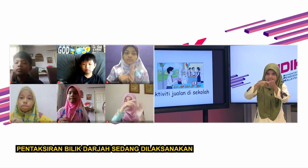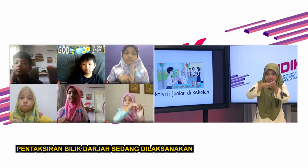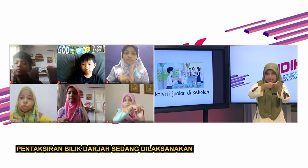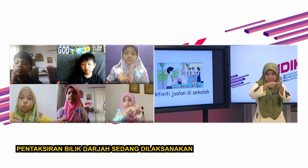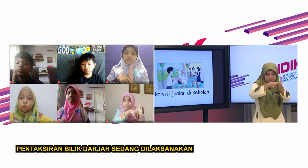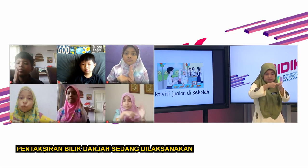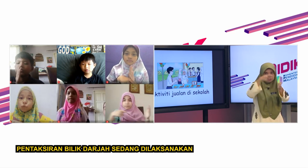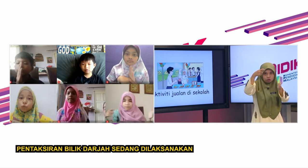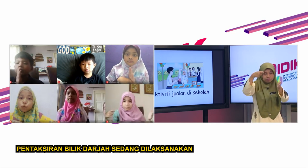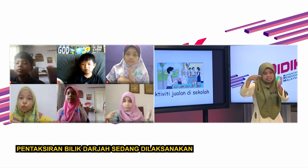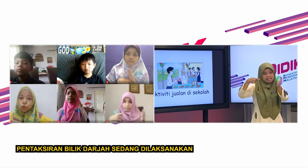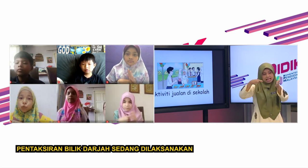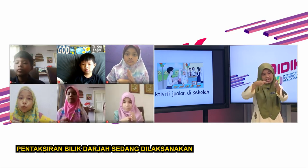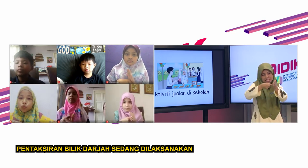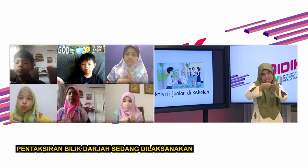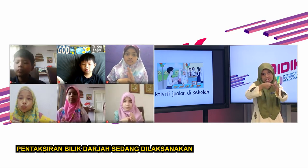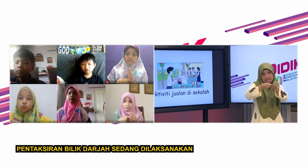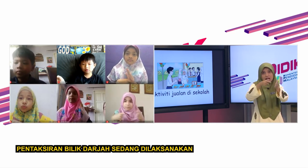Penanda roti